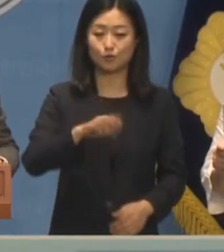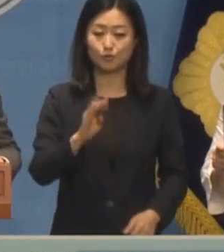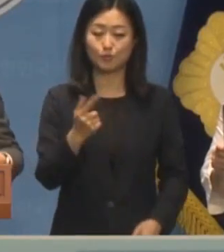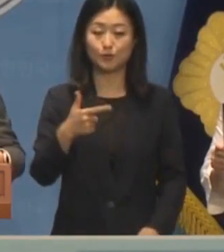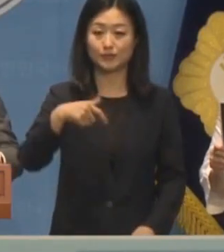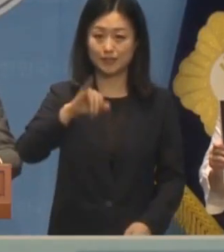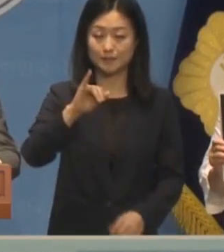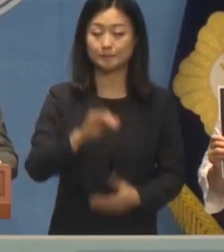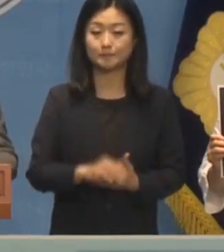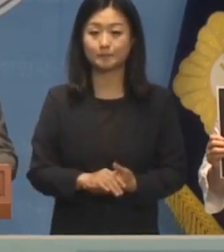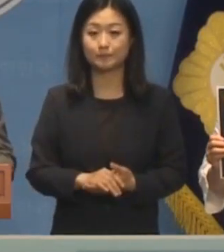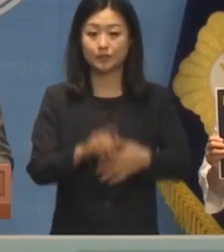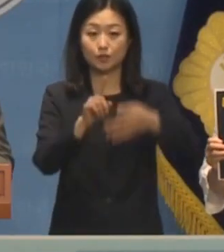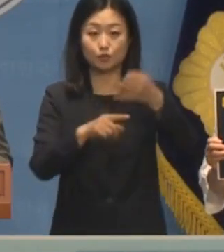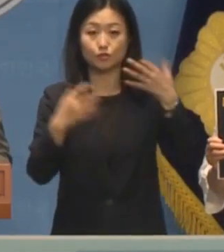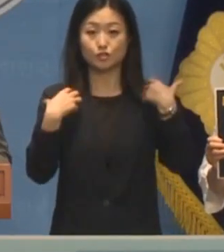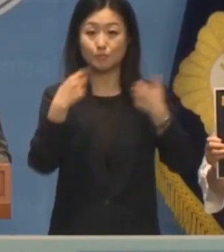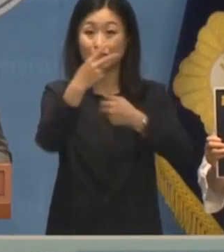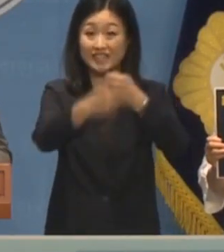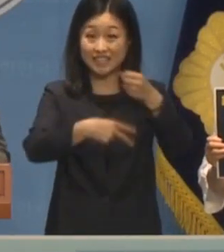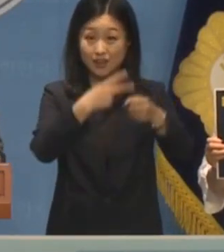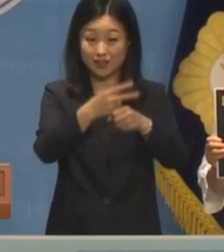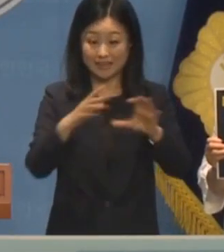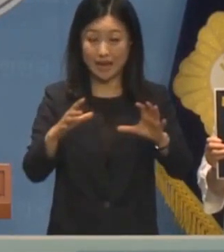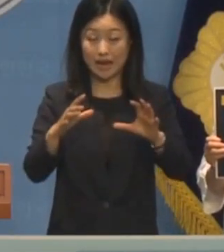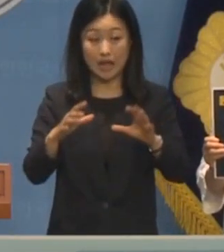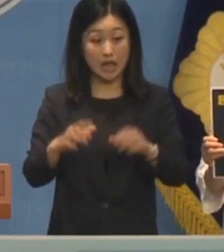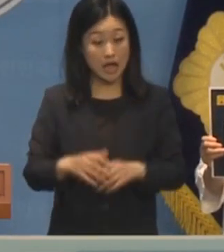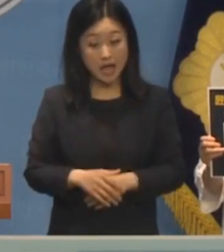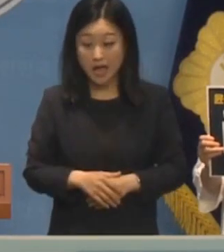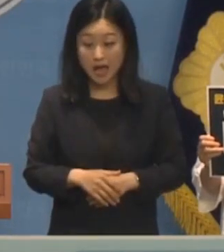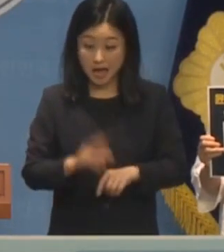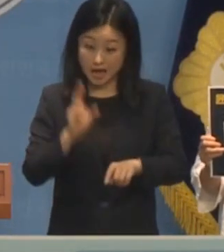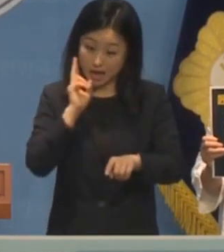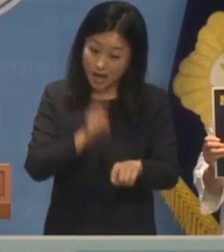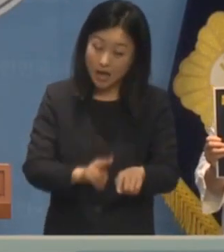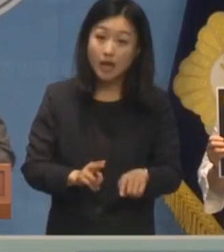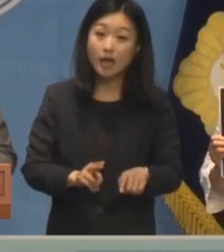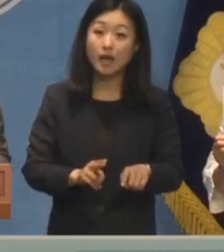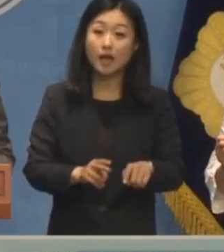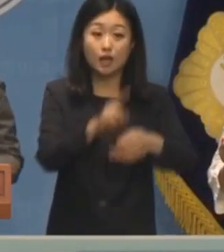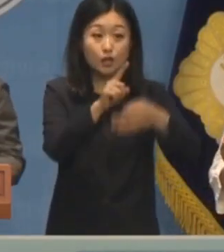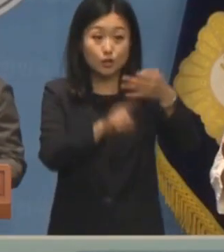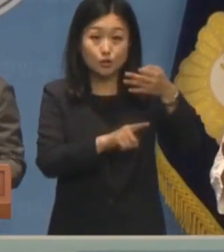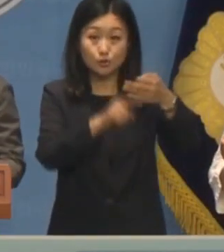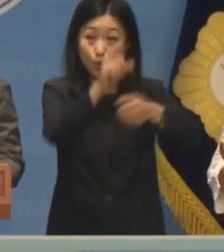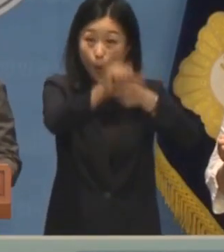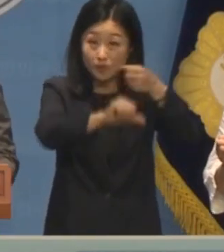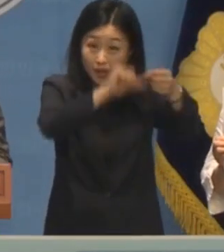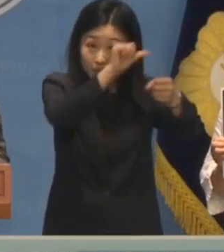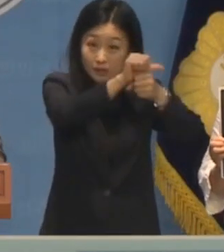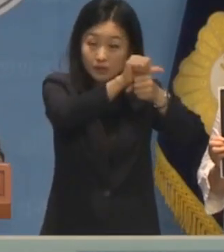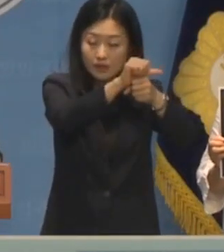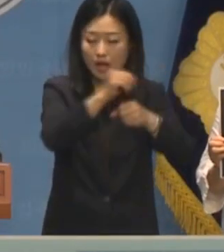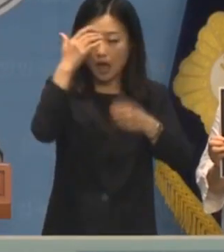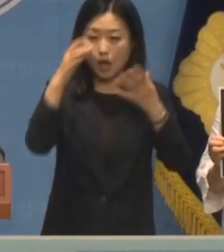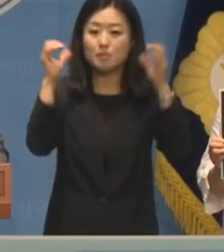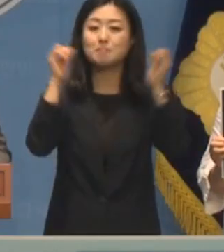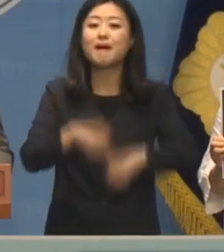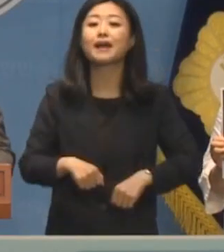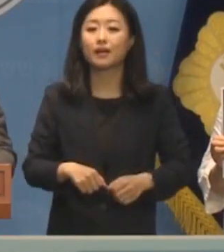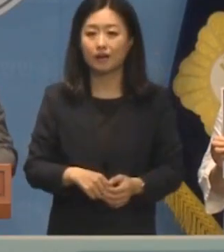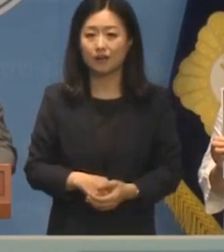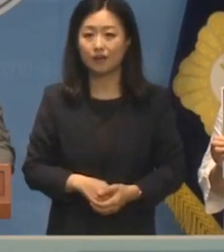윤석열 정부 2년 만에 나라 이 지경 됐습니다. 윤석열이 임기 다 채우면은 대한민국은